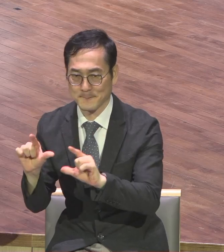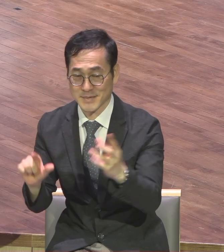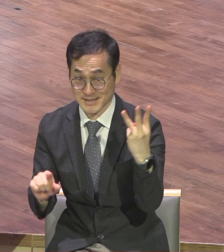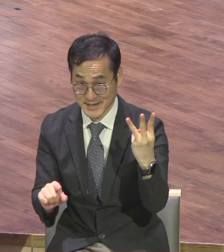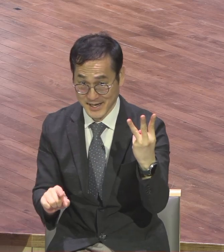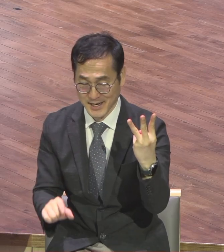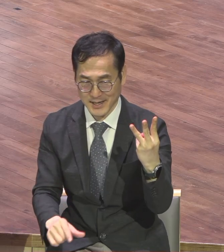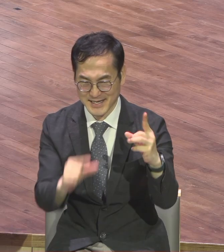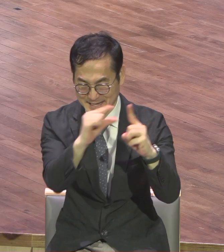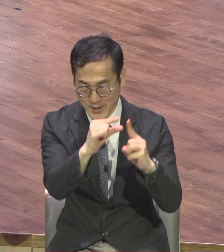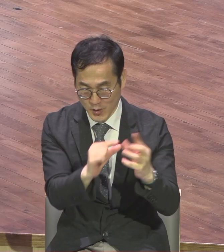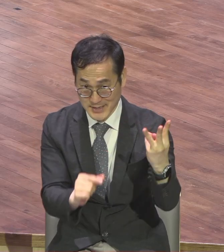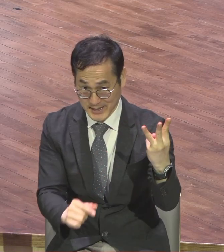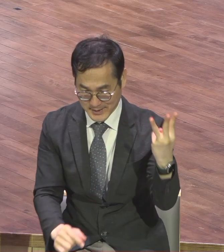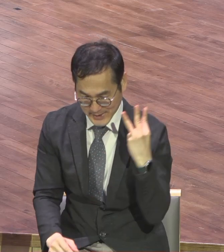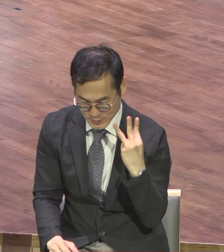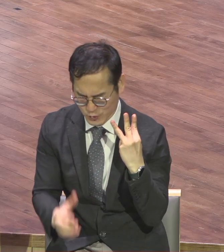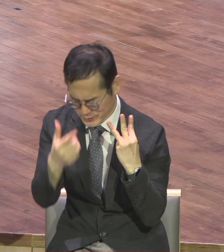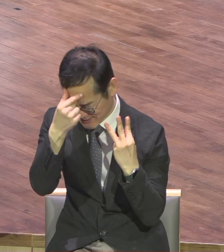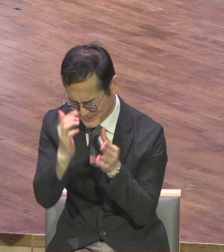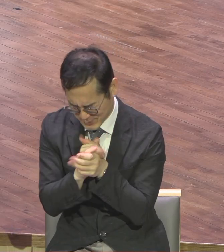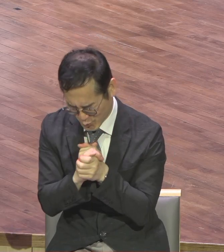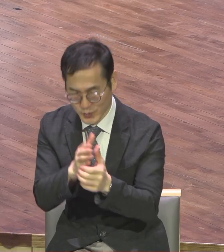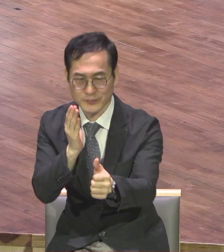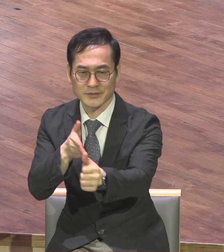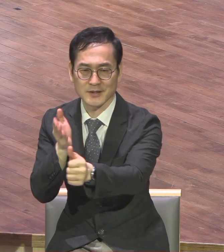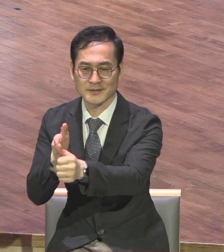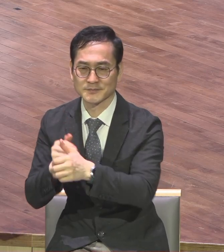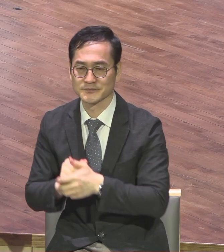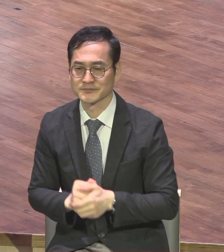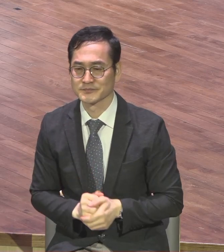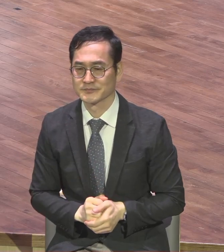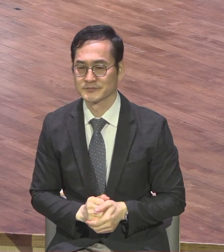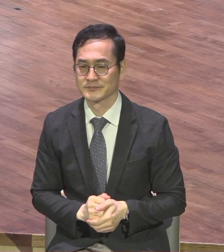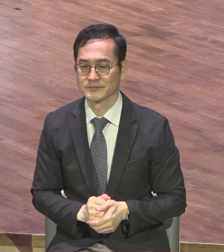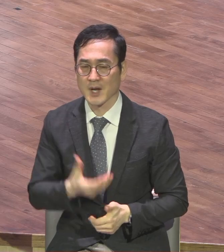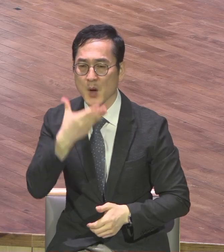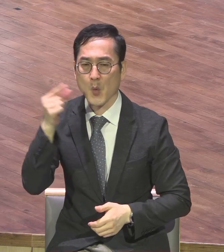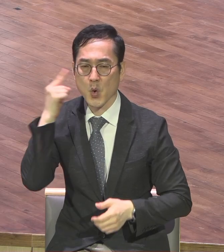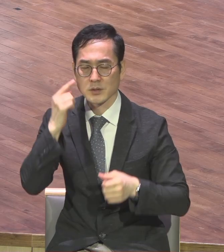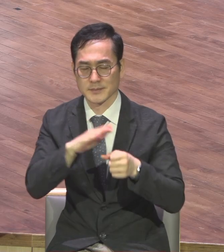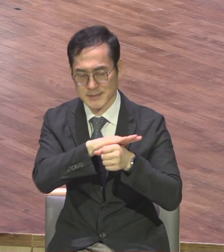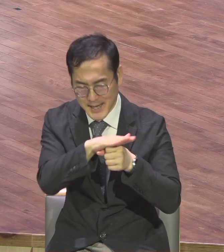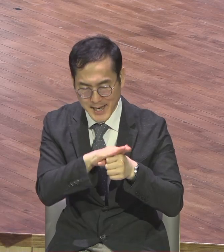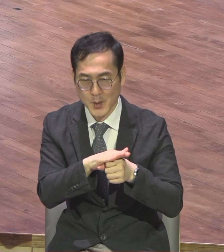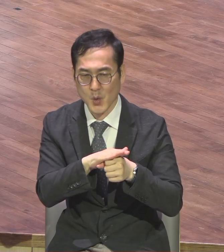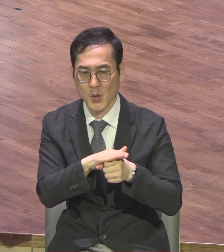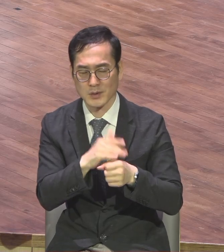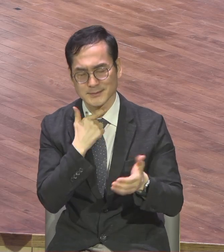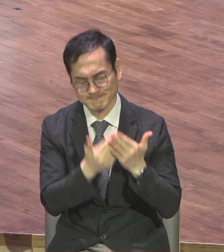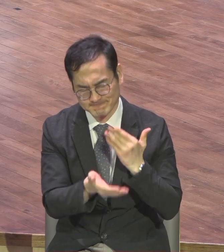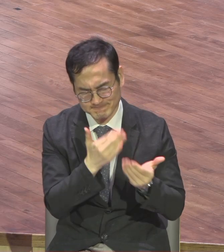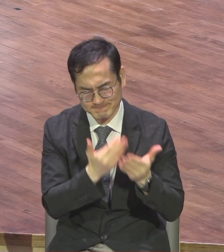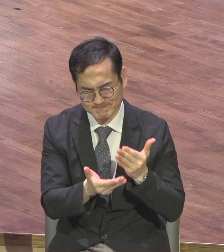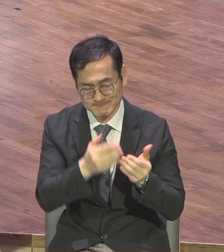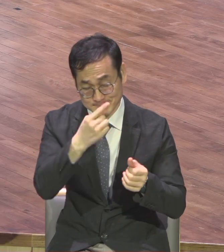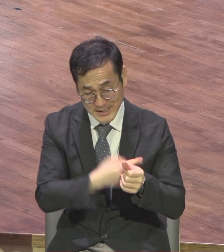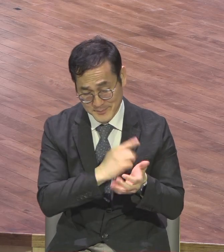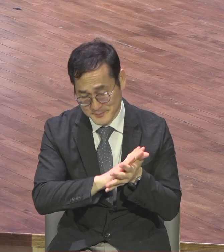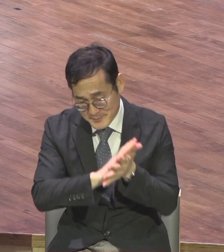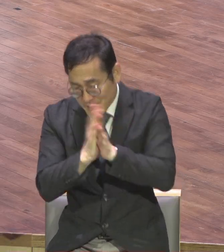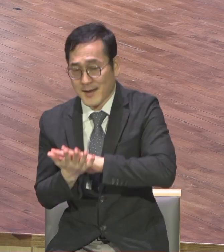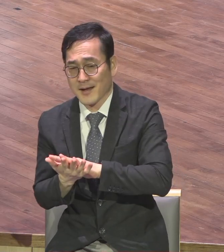기도하세요. 그리고 평생 기도하세요. 영계 모든 성도는 이 복음을 사랑하고 충만히 체험하고 변화가